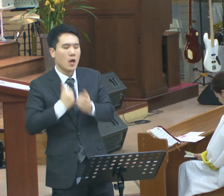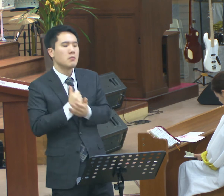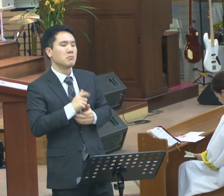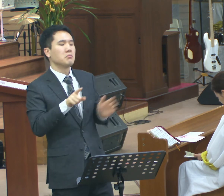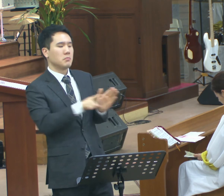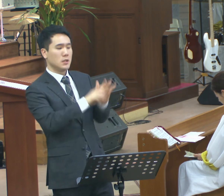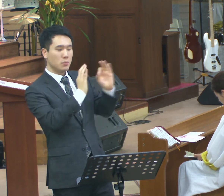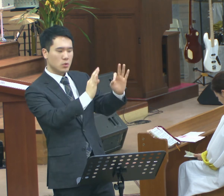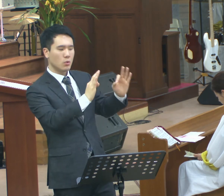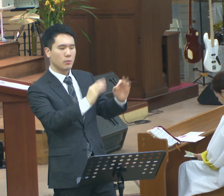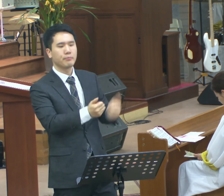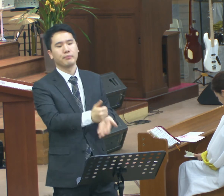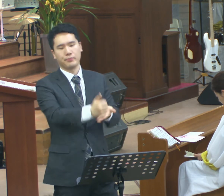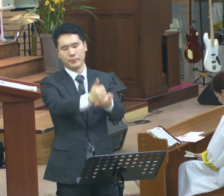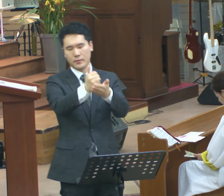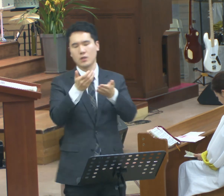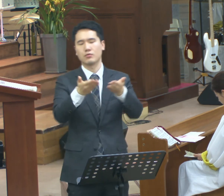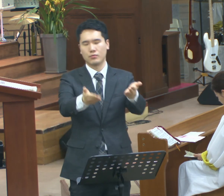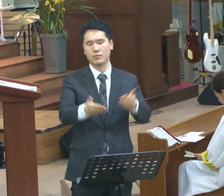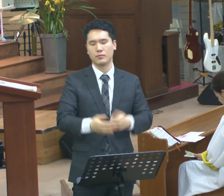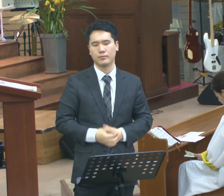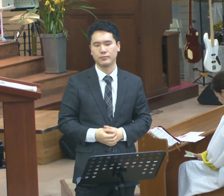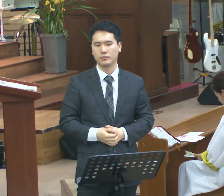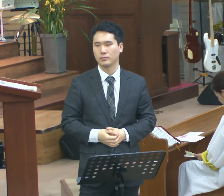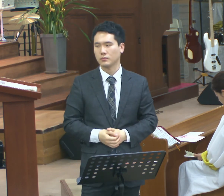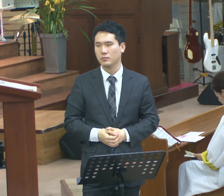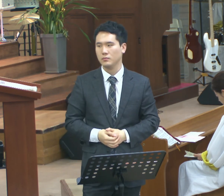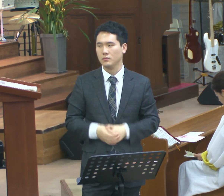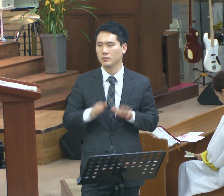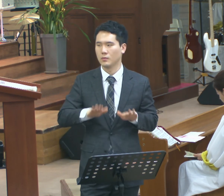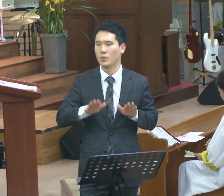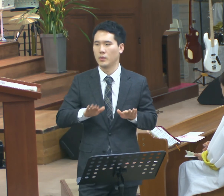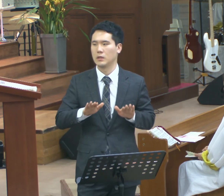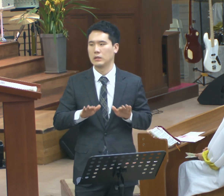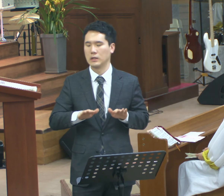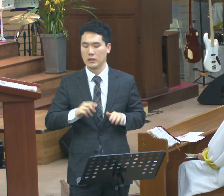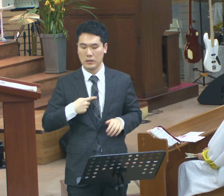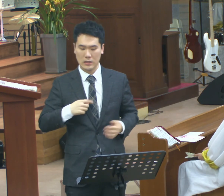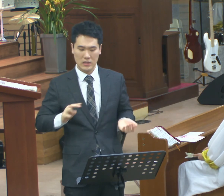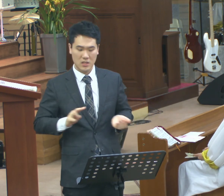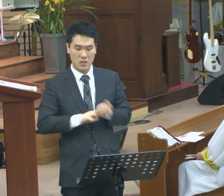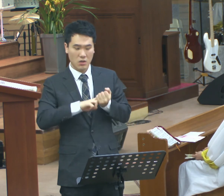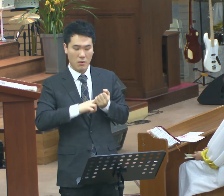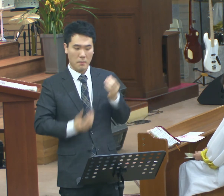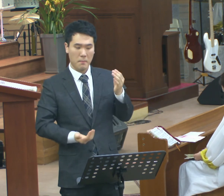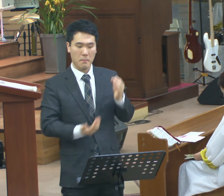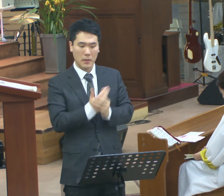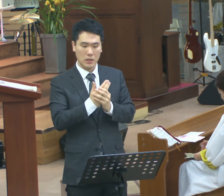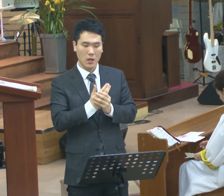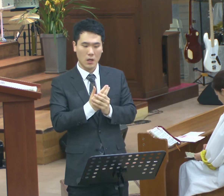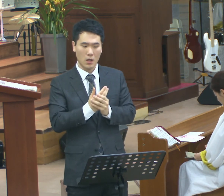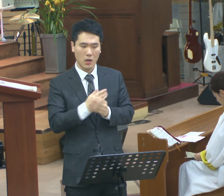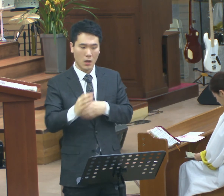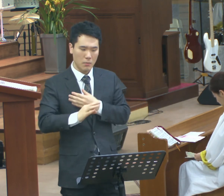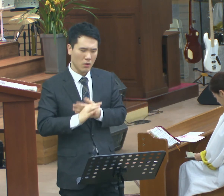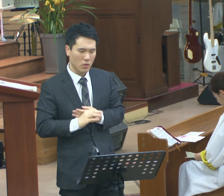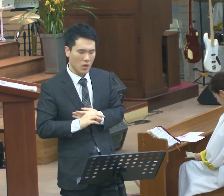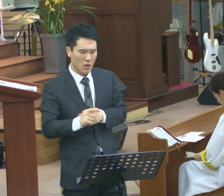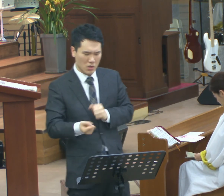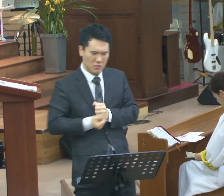믿습니다. 그리고 제가 오늘 기적이 뭐 일어나면 뭐가 그 부작용 많다라고 말씀드렸는데, 오늘 이